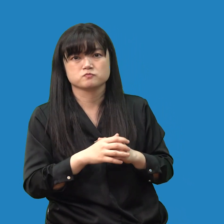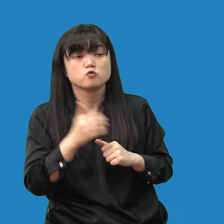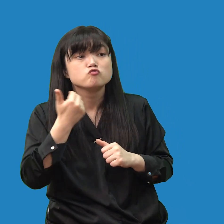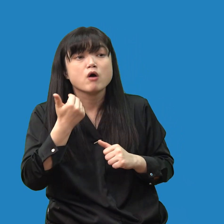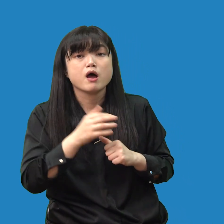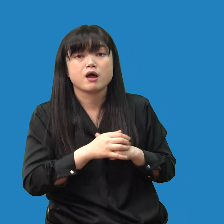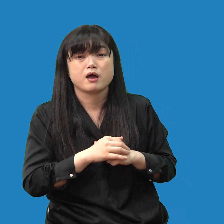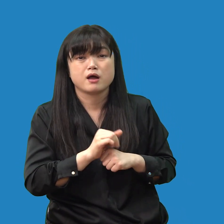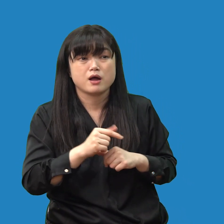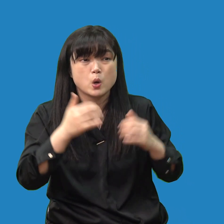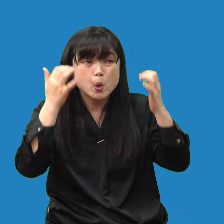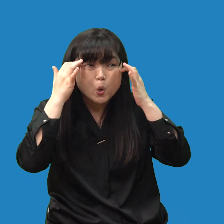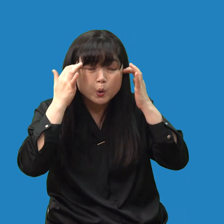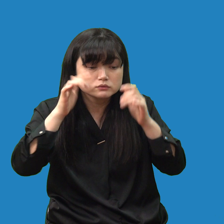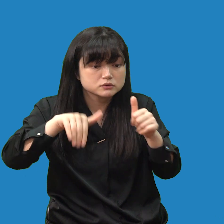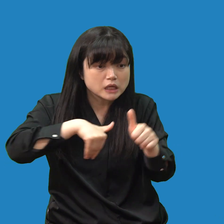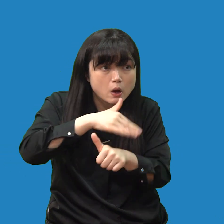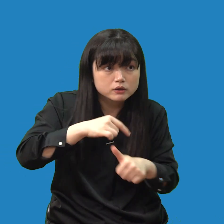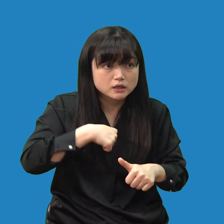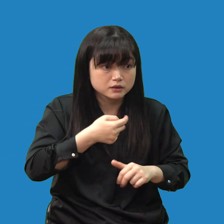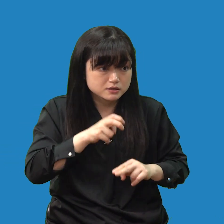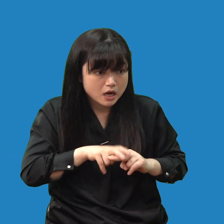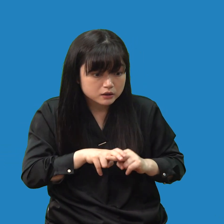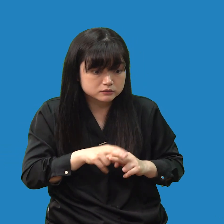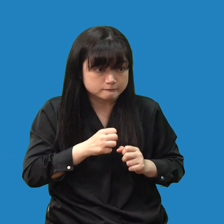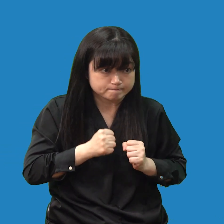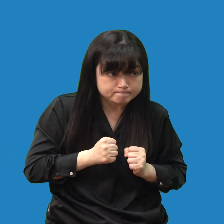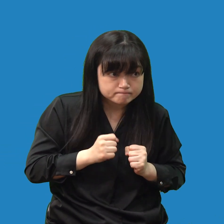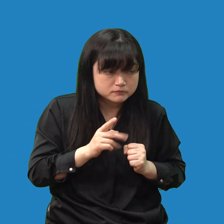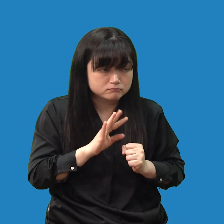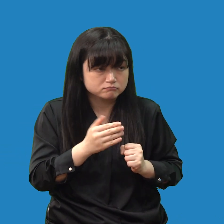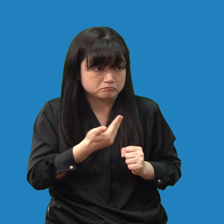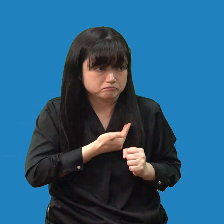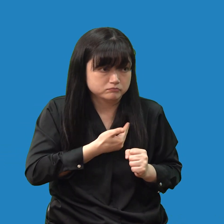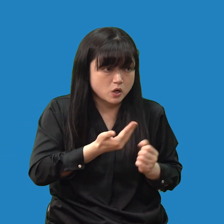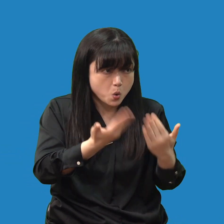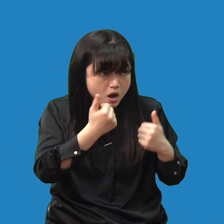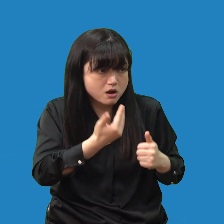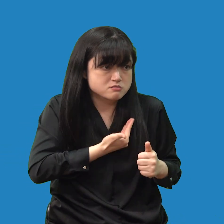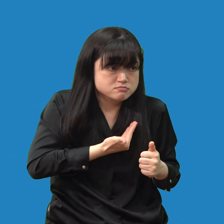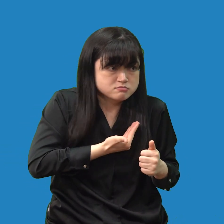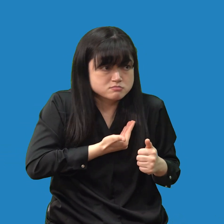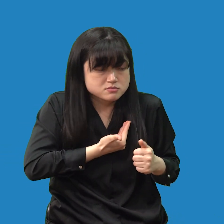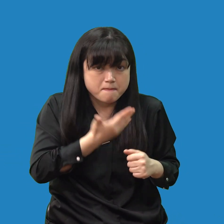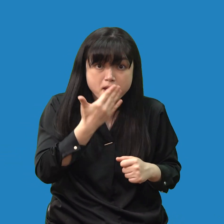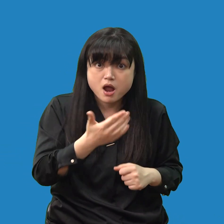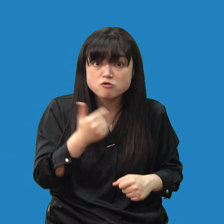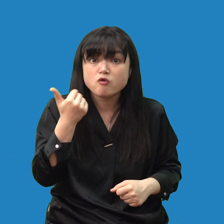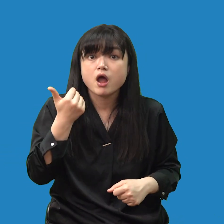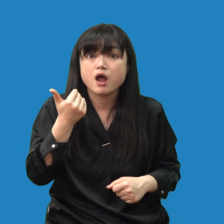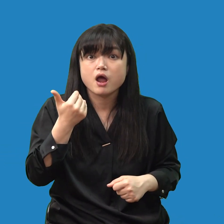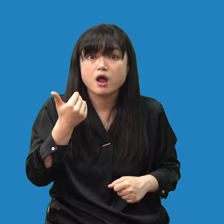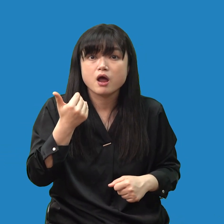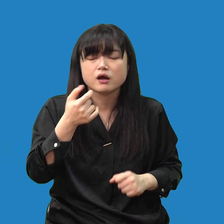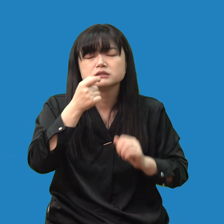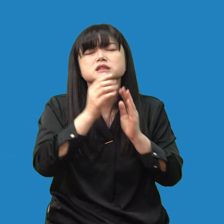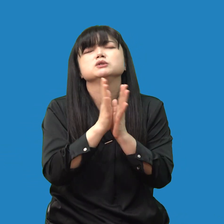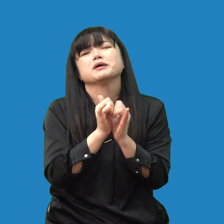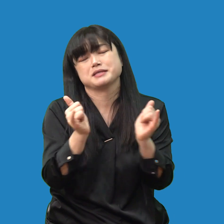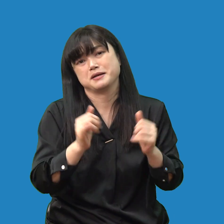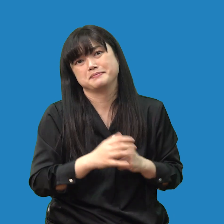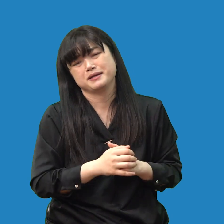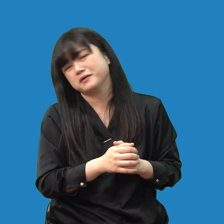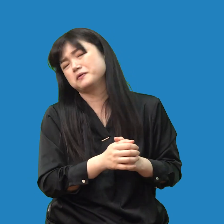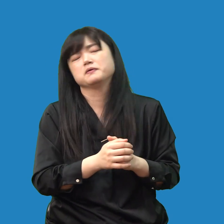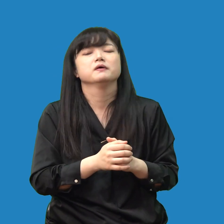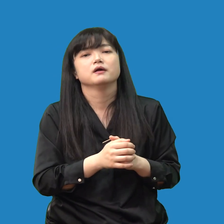근데 누가 고난의 상황에서 자기 자리를 지키고 정면으로 그 고난과 맞설 수 있습니까? 바로 기도하는